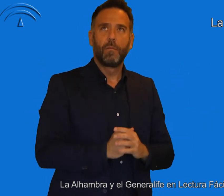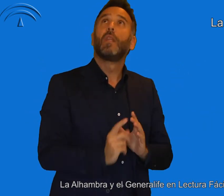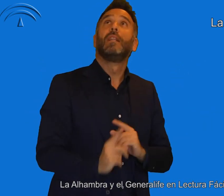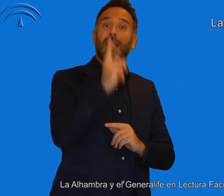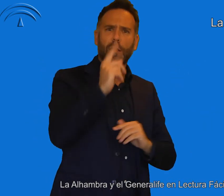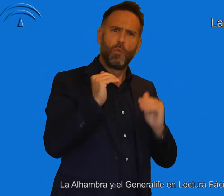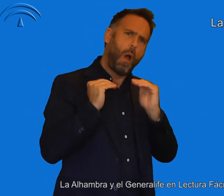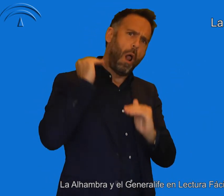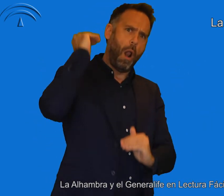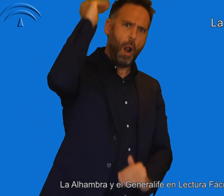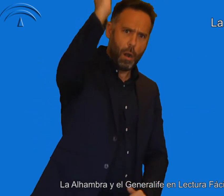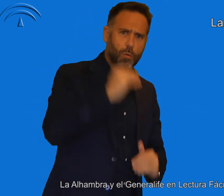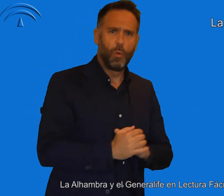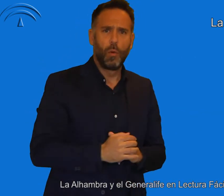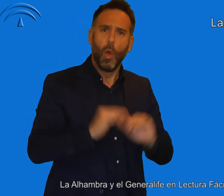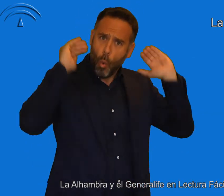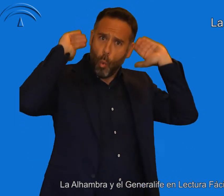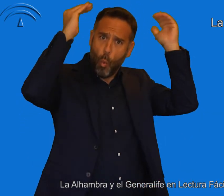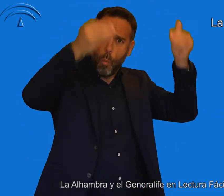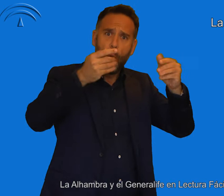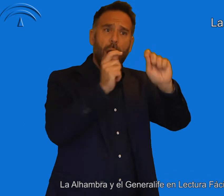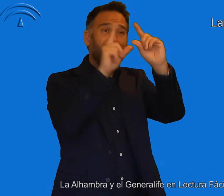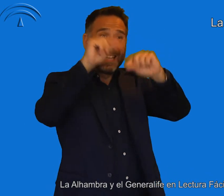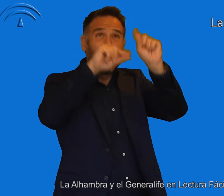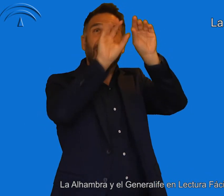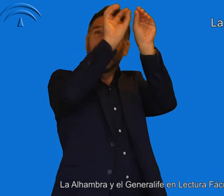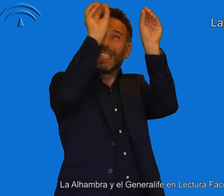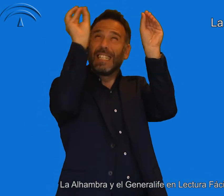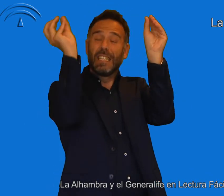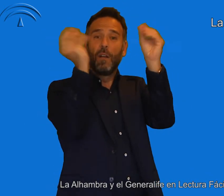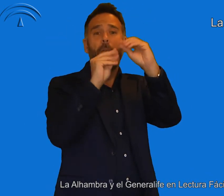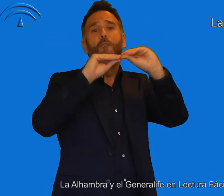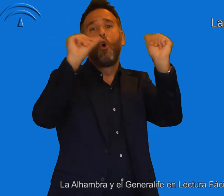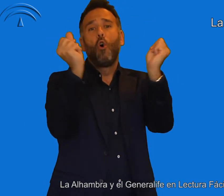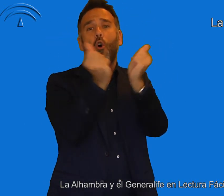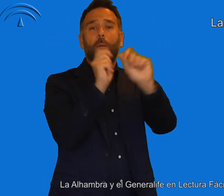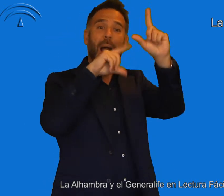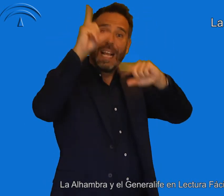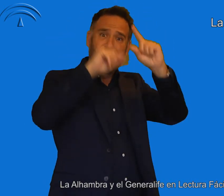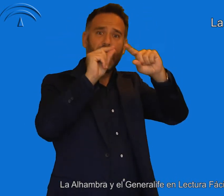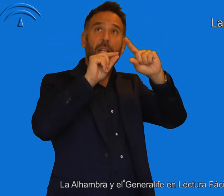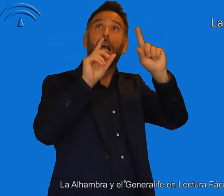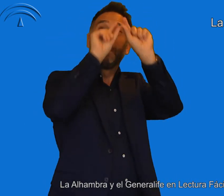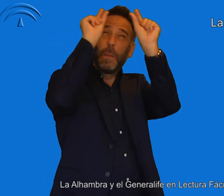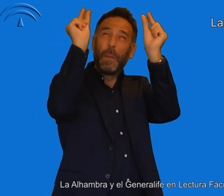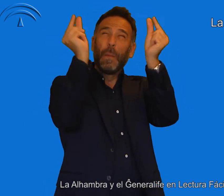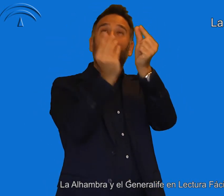El techo es muy alto. Tiene una cúpula de mocárabes con forma de estrella, una enorme estrella de